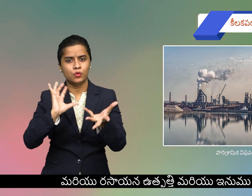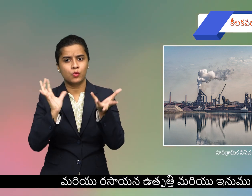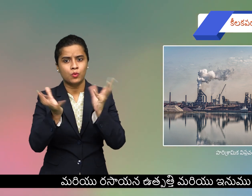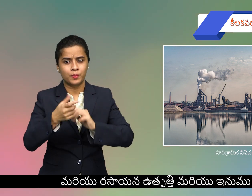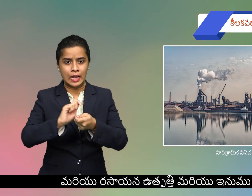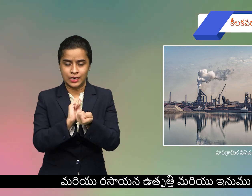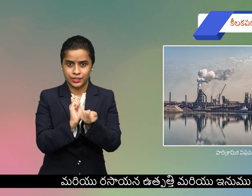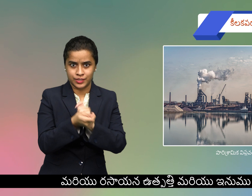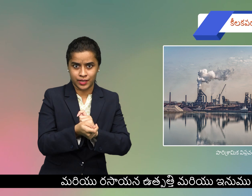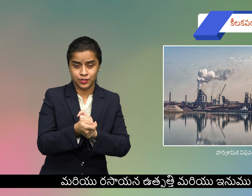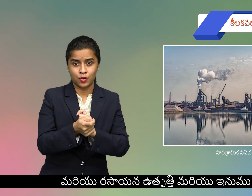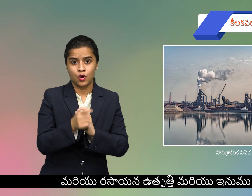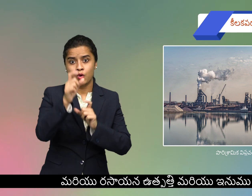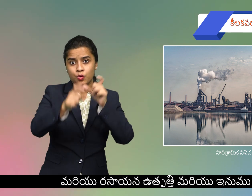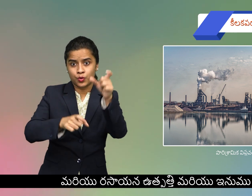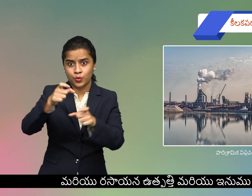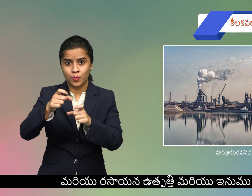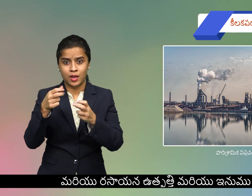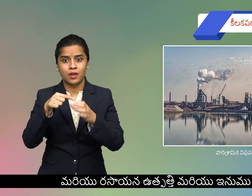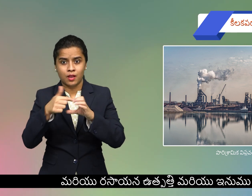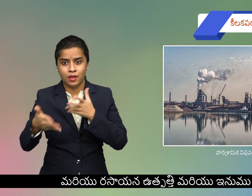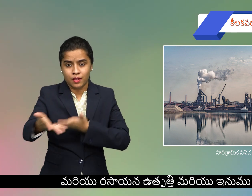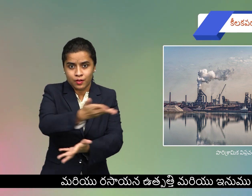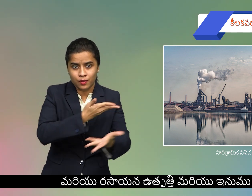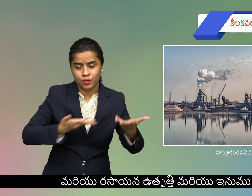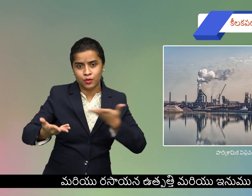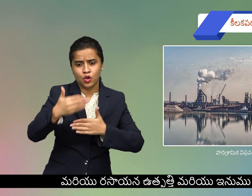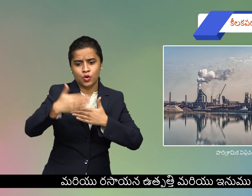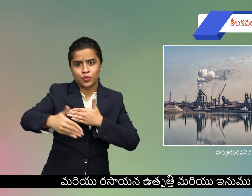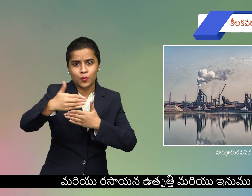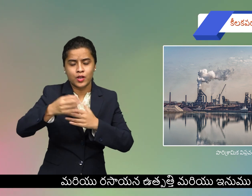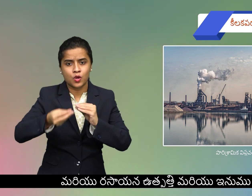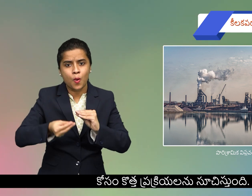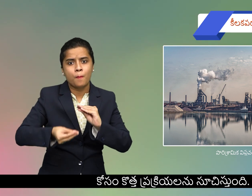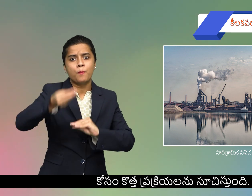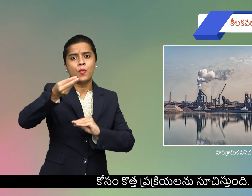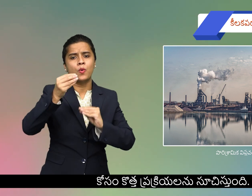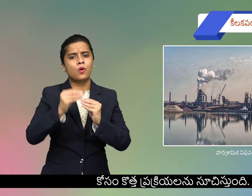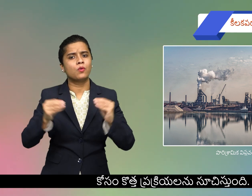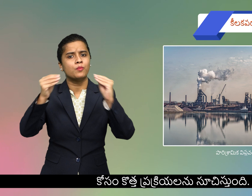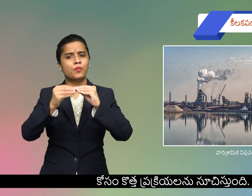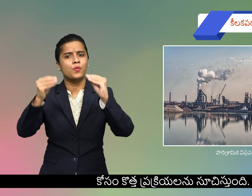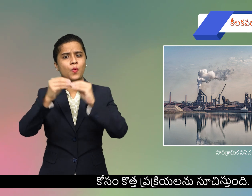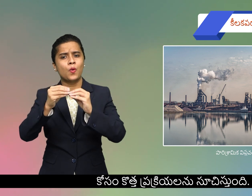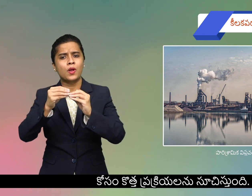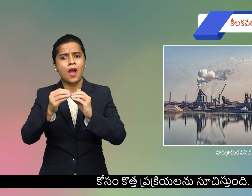మారడం మరియు రసాయన ఉత్పత్తి మరియు ఇనుము ఉత్పత్తి కోసం కొత్త ప్రక్రియలను